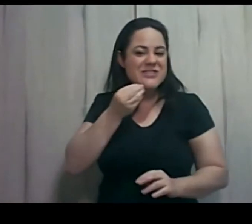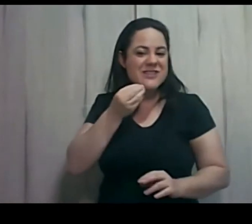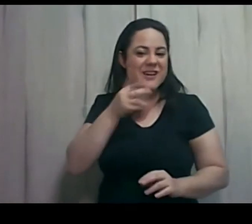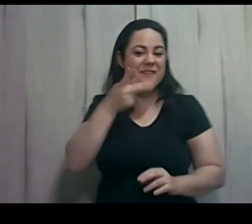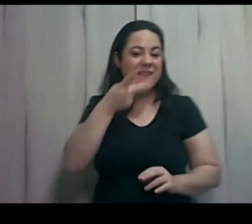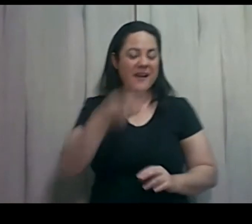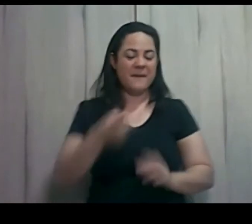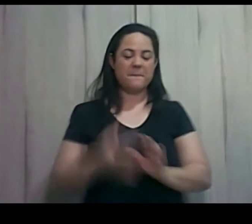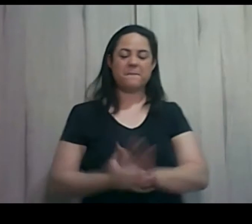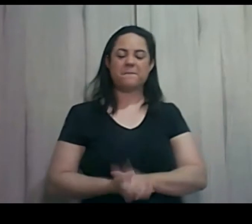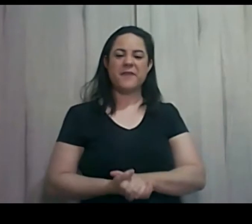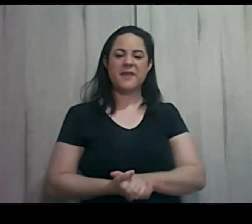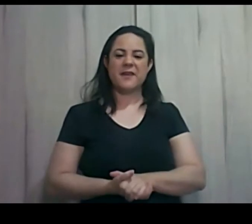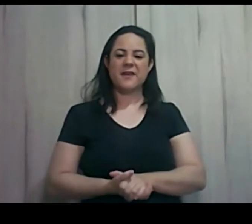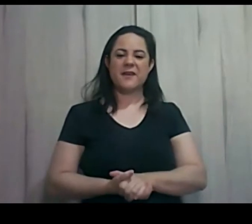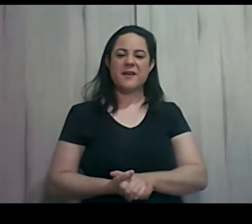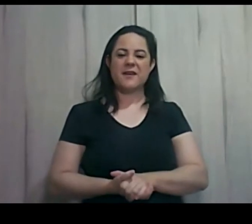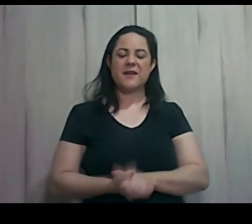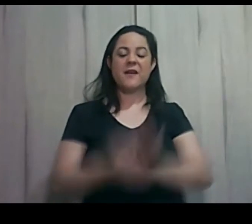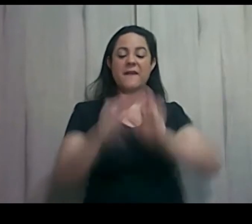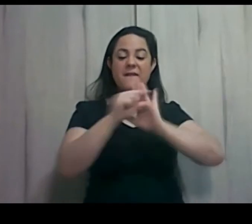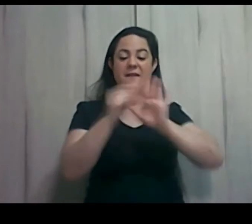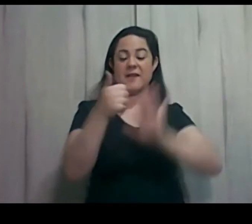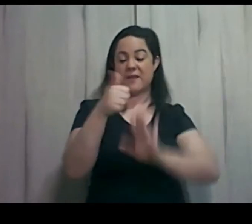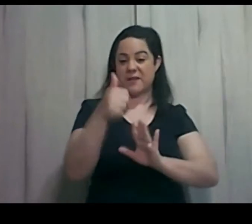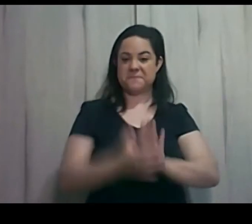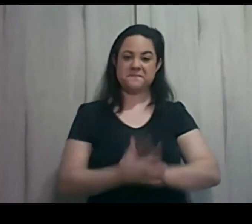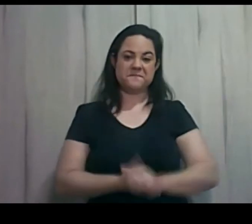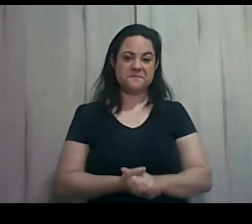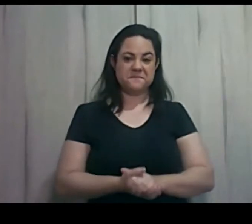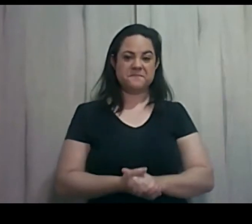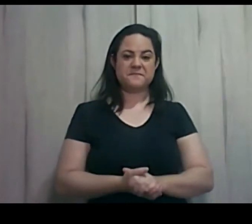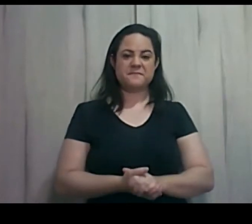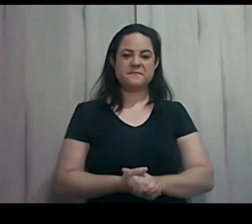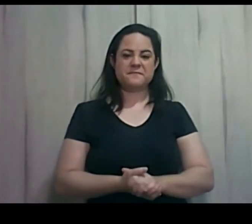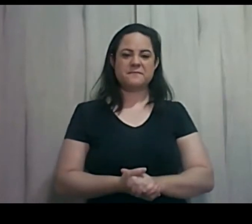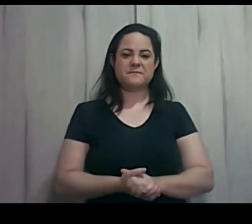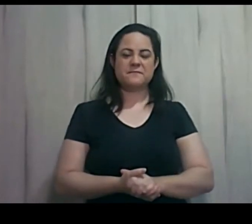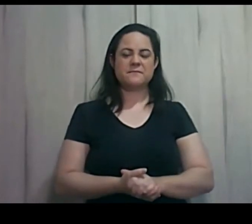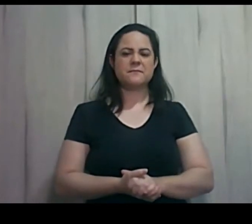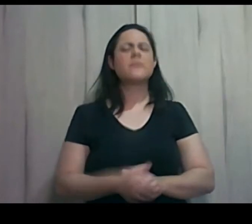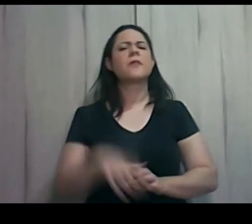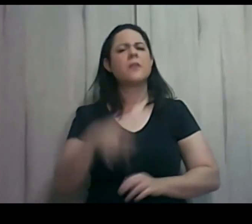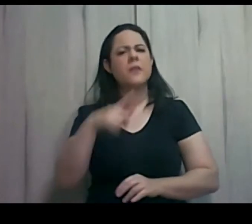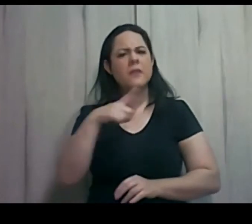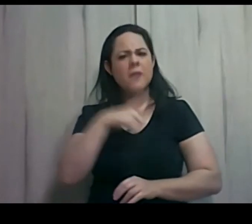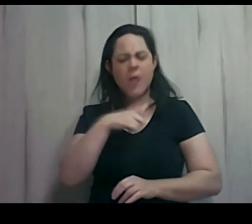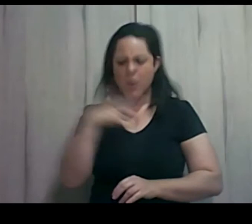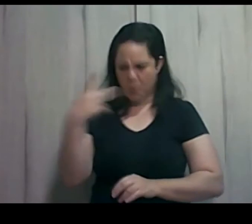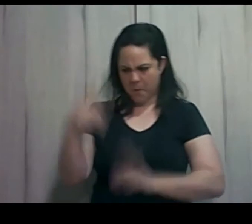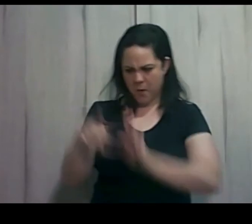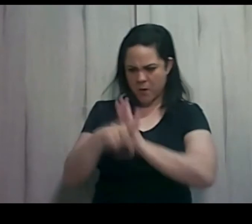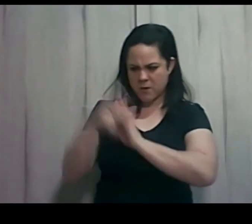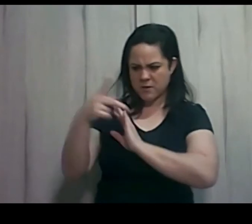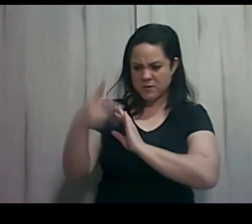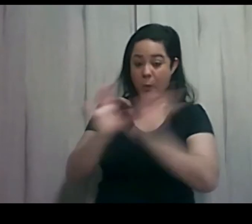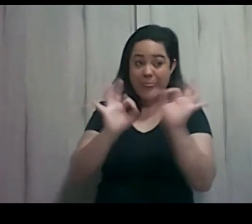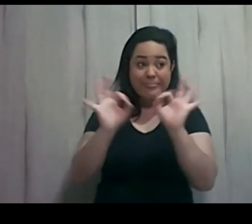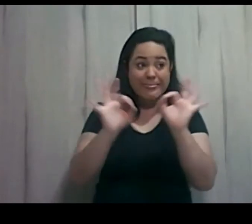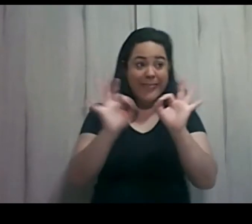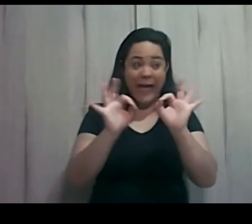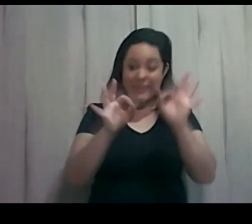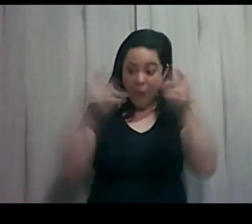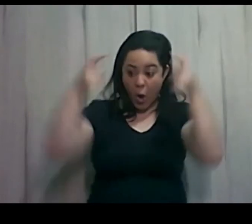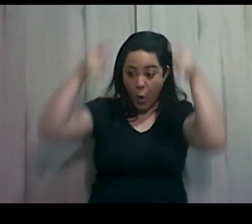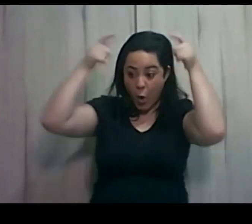ó, no versículo 11. Retenha o que você tem para que ninguém tome a sua